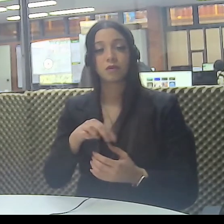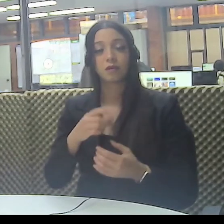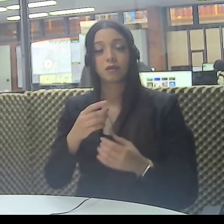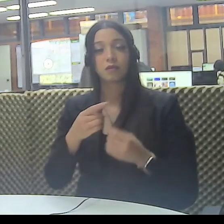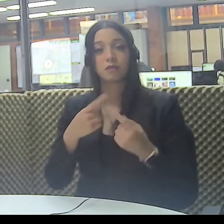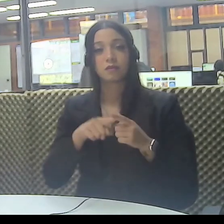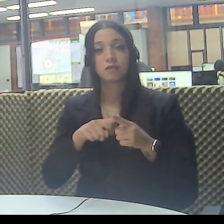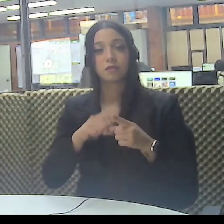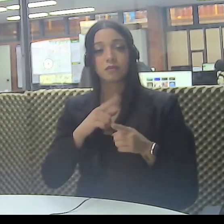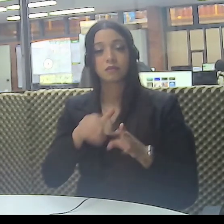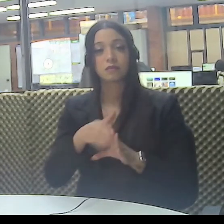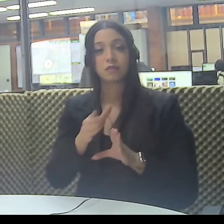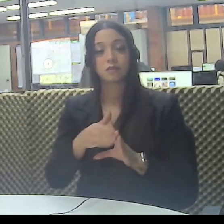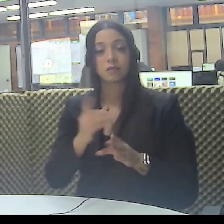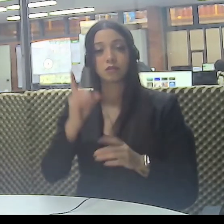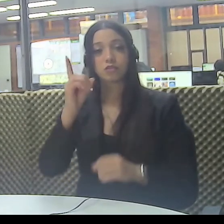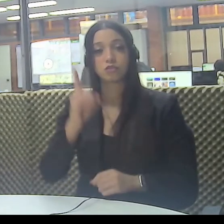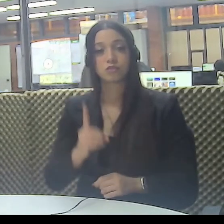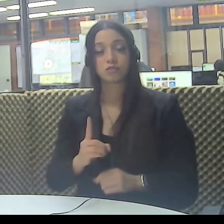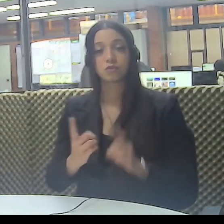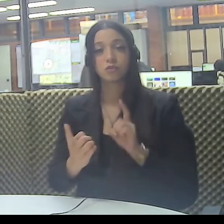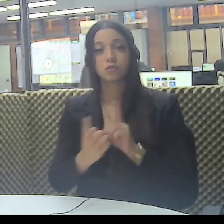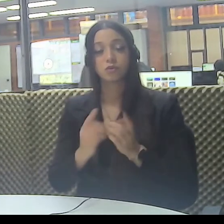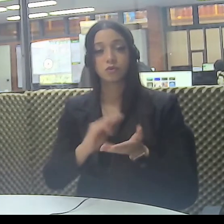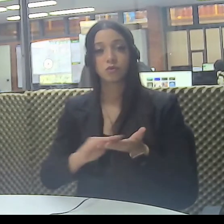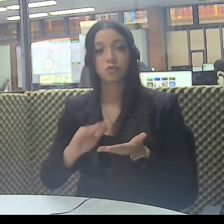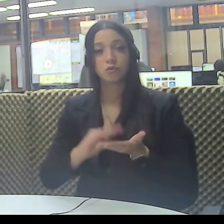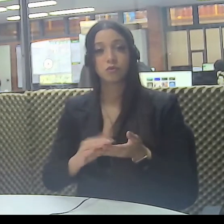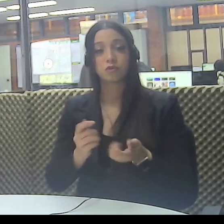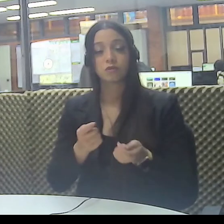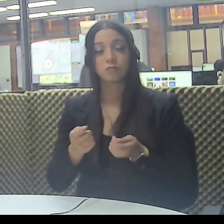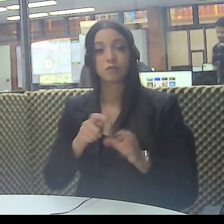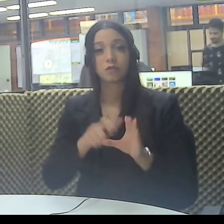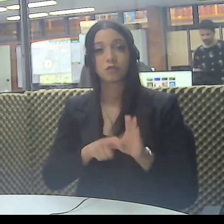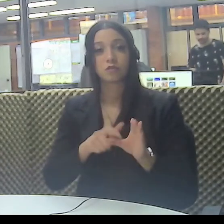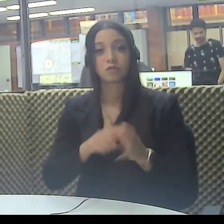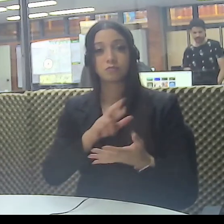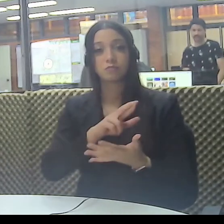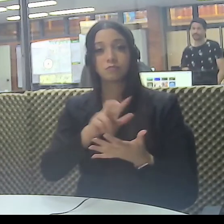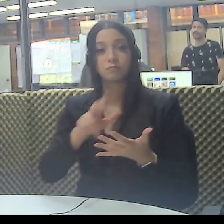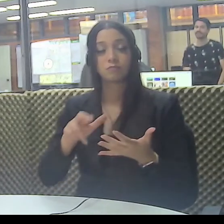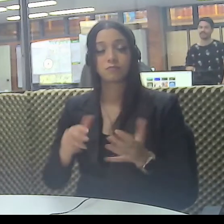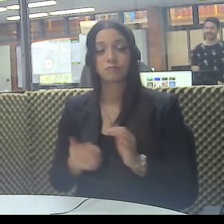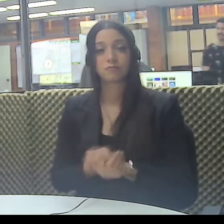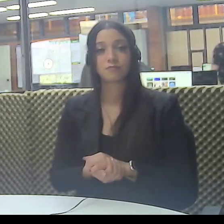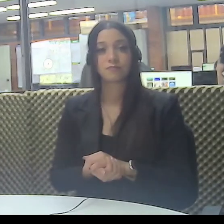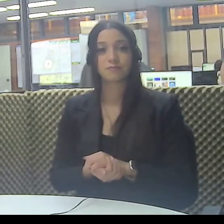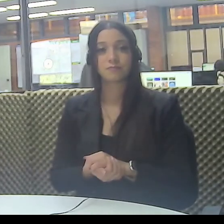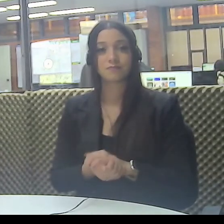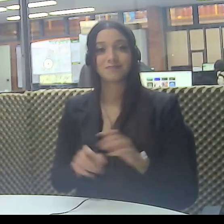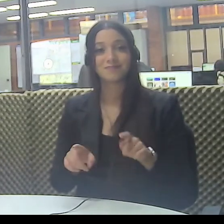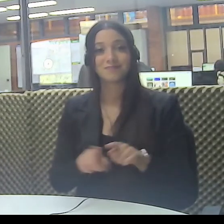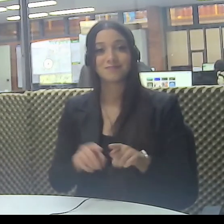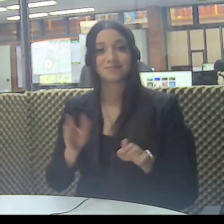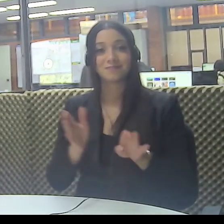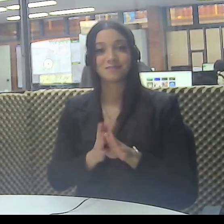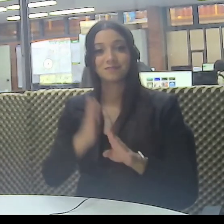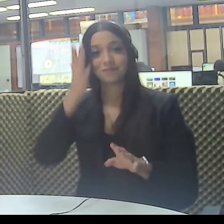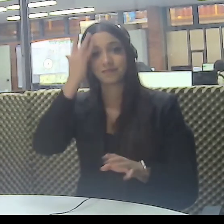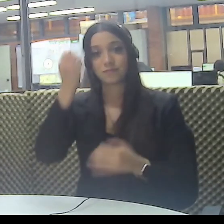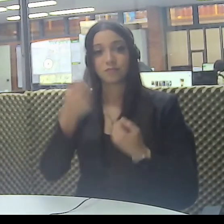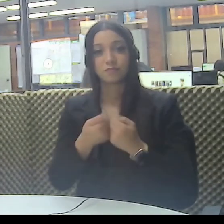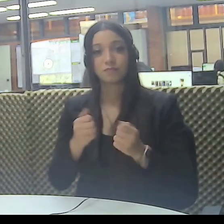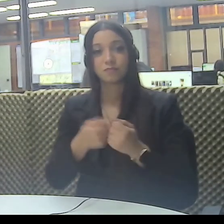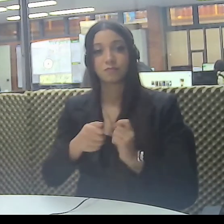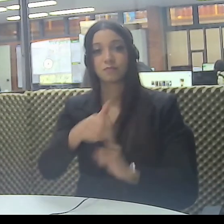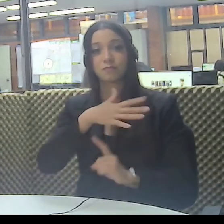do consumidor, abertura de reclamações e renegociação de dívidas, entre outros. Também até amanhã tem o busão